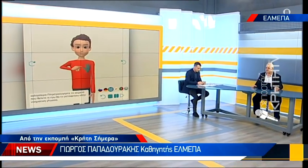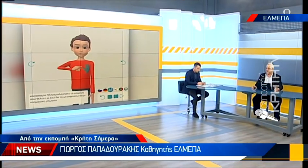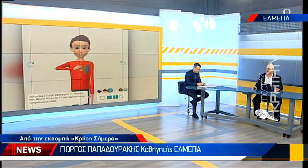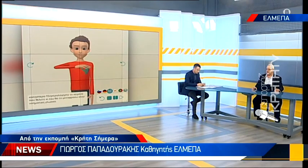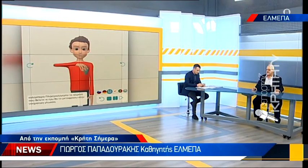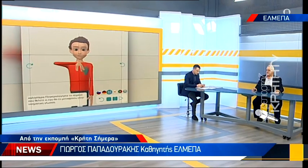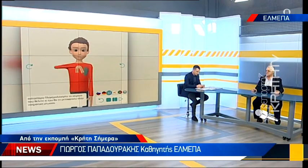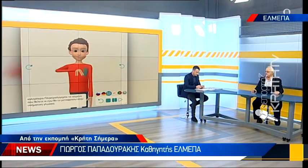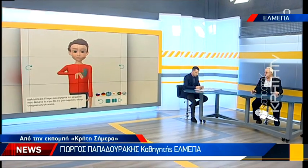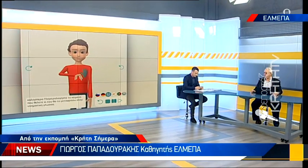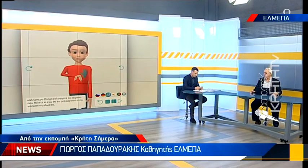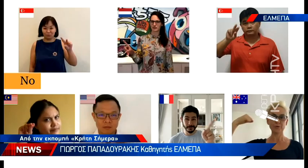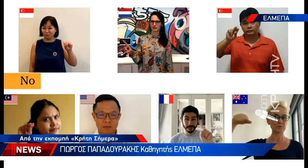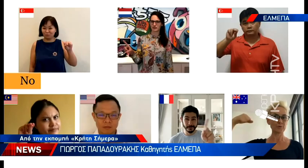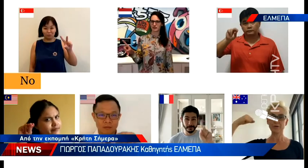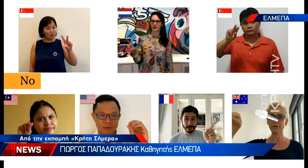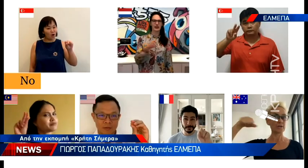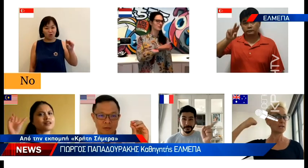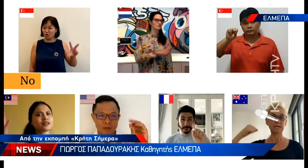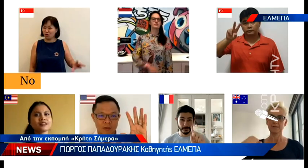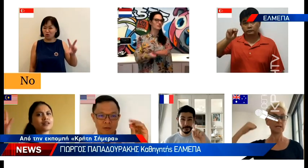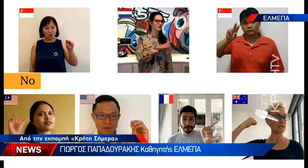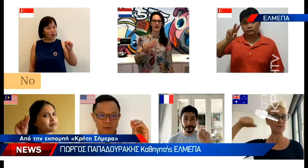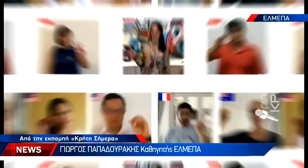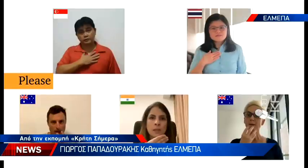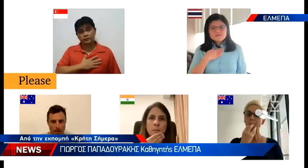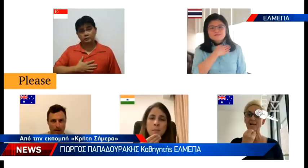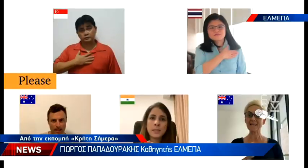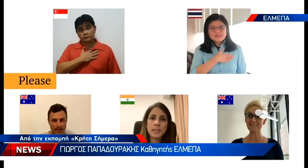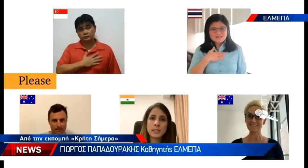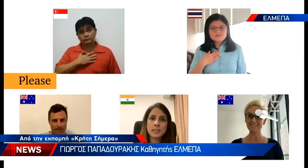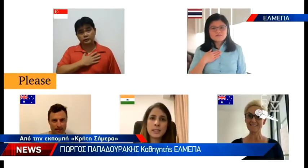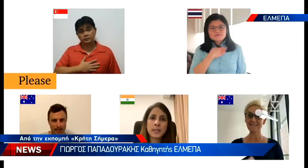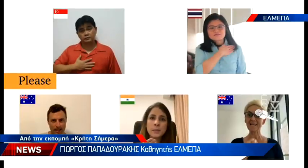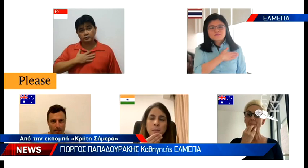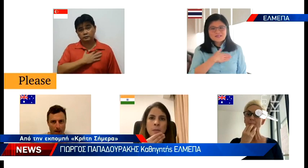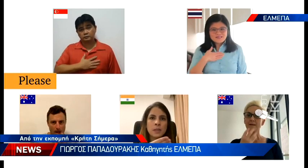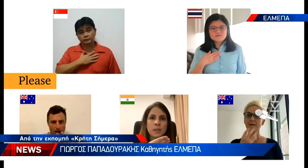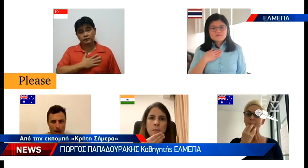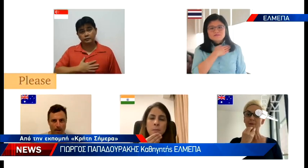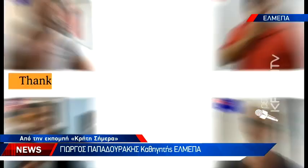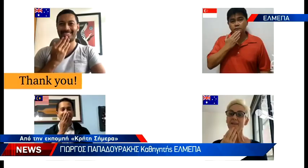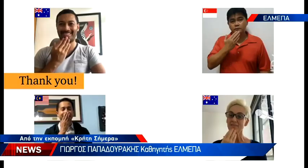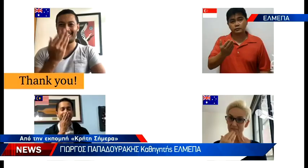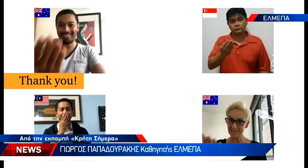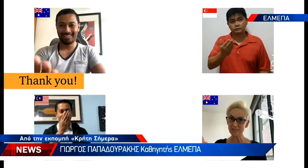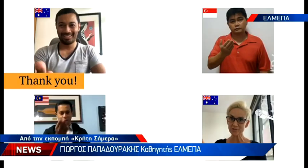της εργασίας, οπότε έχουμε εκδώσει ένα βιβλίο όπου βλέπουμε τι προβλήματα υπάρχει σε κάθε χώρα και πώς μπορούμε να τα